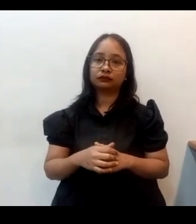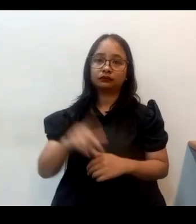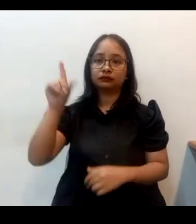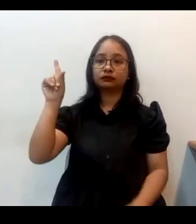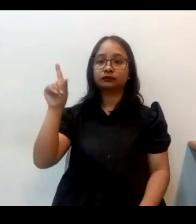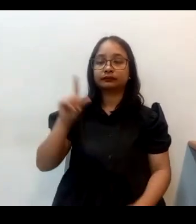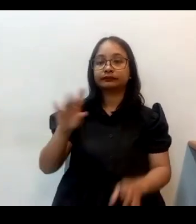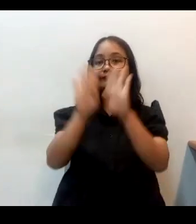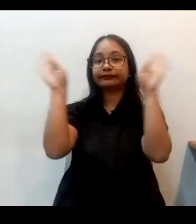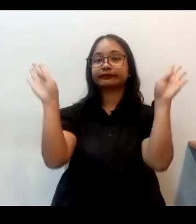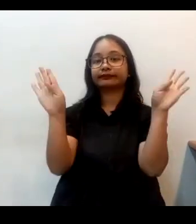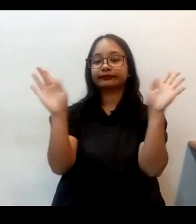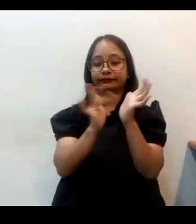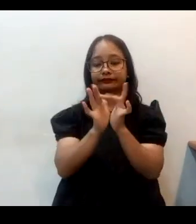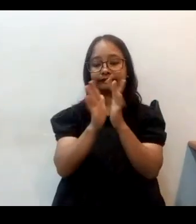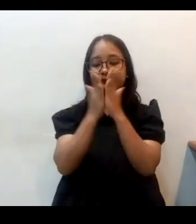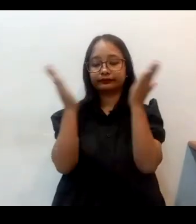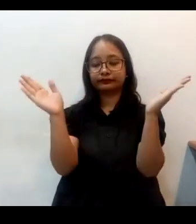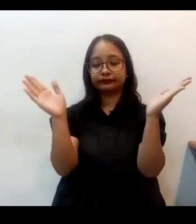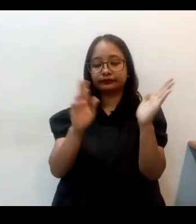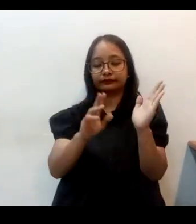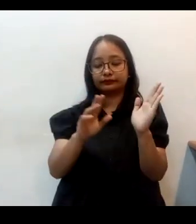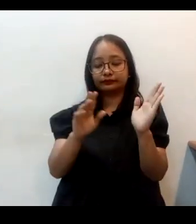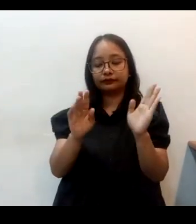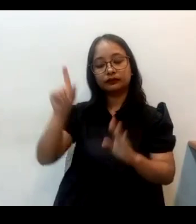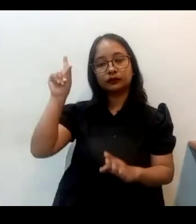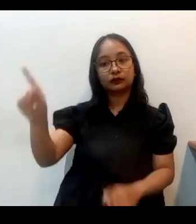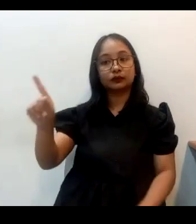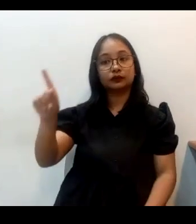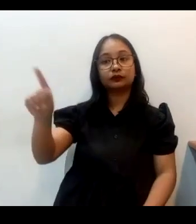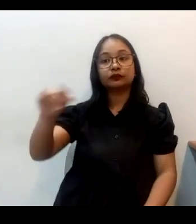John, Tingnan po natin sa unang 1, chapter 5.